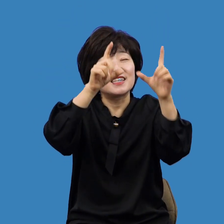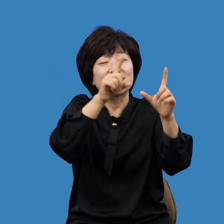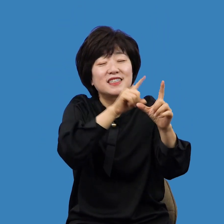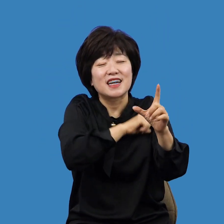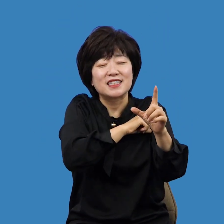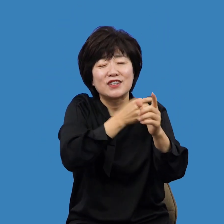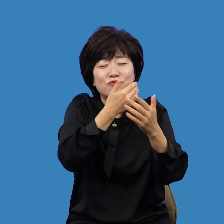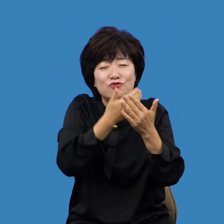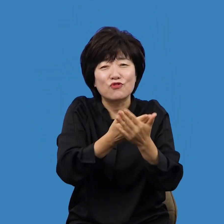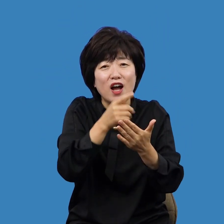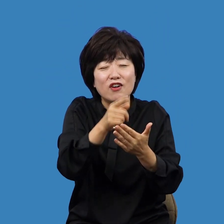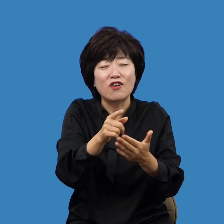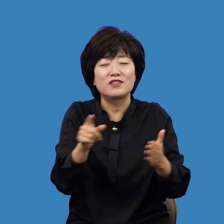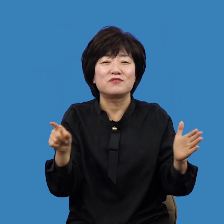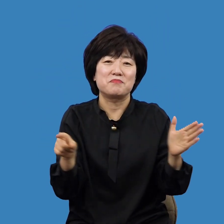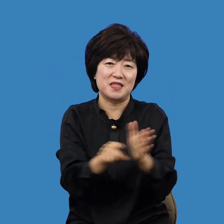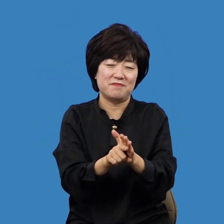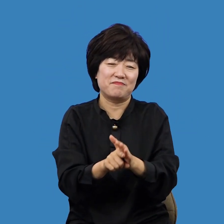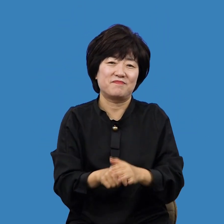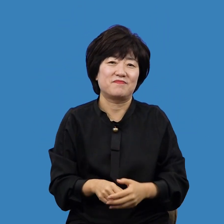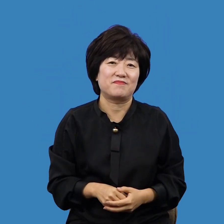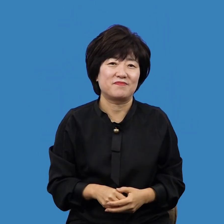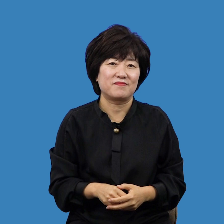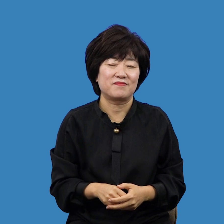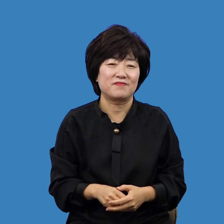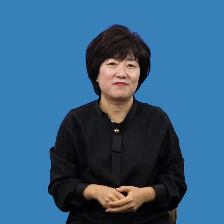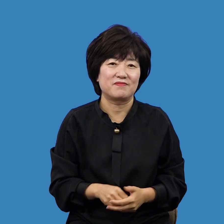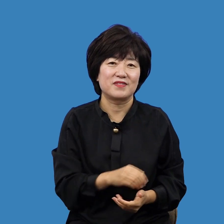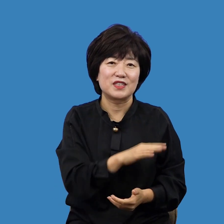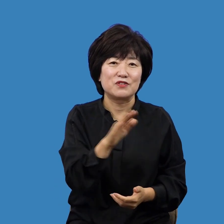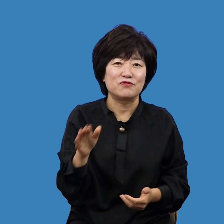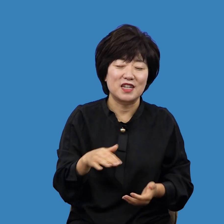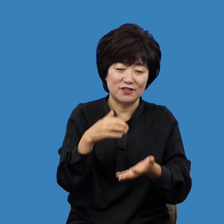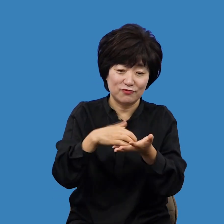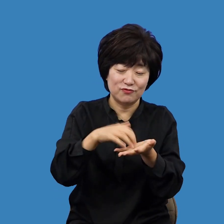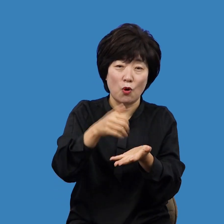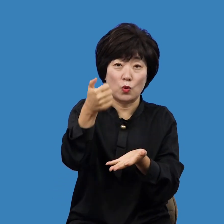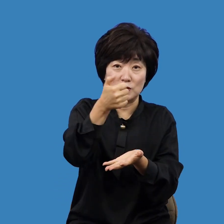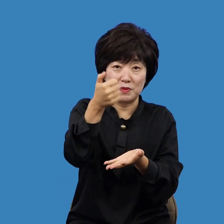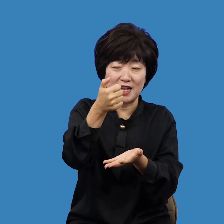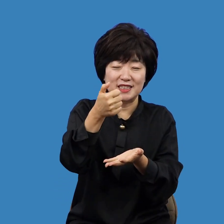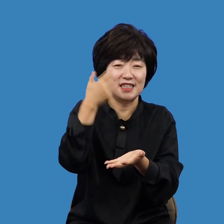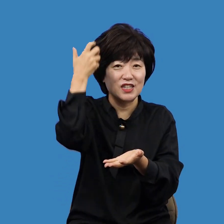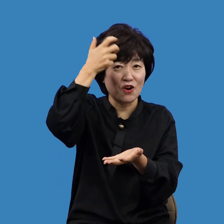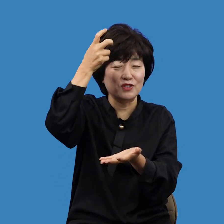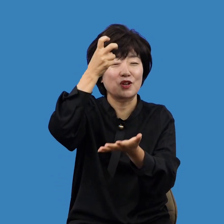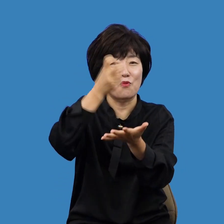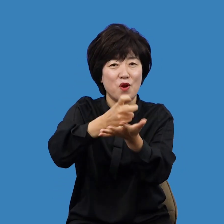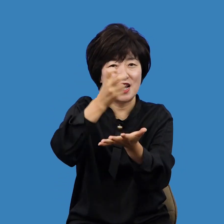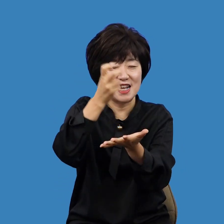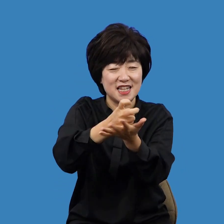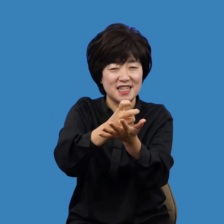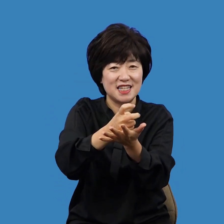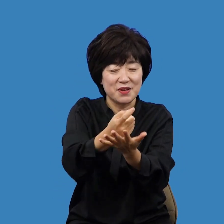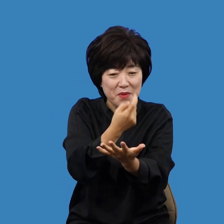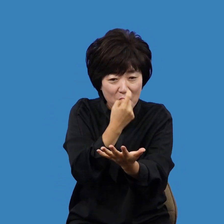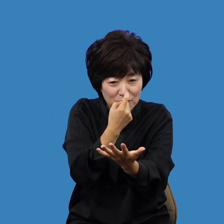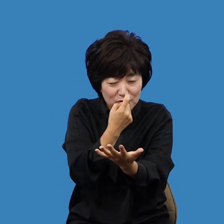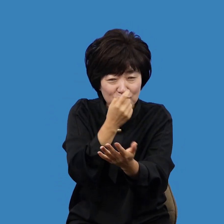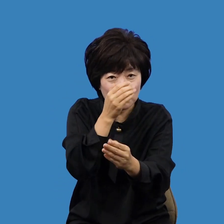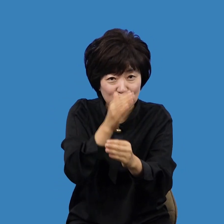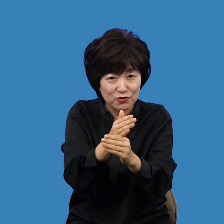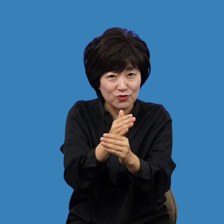중요한 키워드는요 결국 믿음이에요. 저희가 한 50가지 이상의 영적인 원리를 이제 올해 말까지 쭉 이렇게 살펴볼 텐데